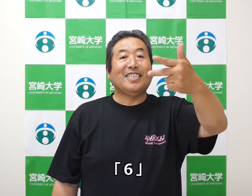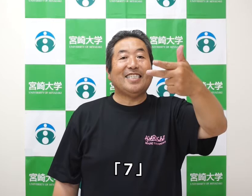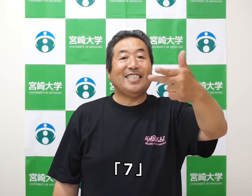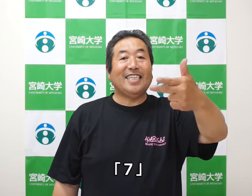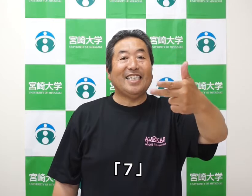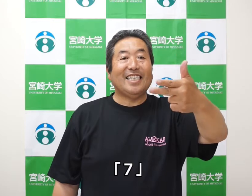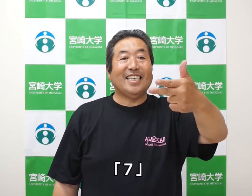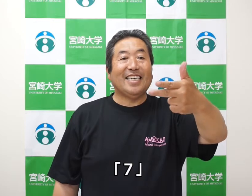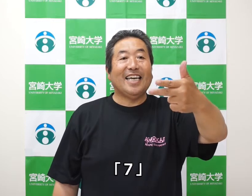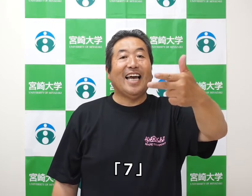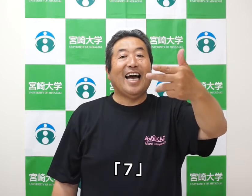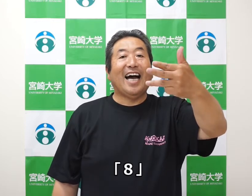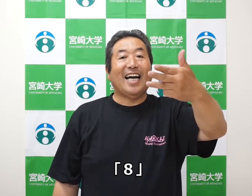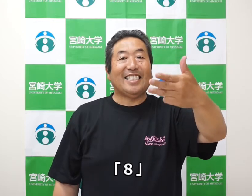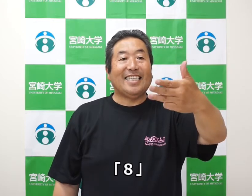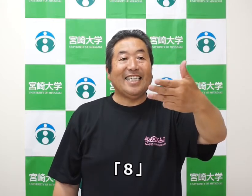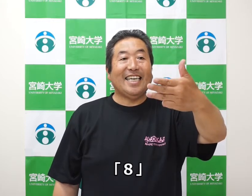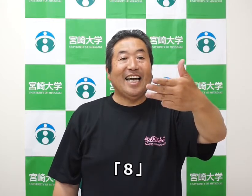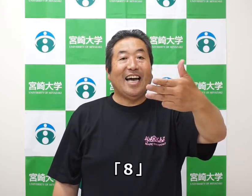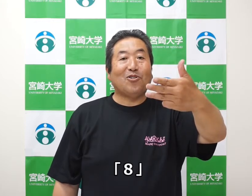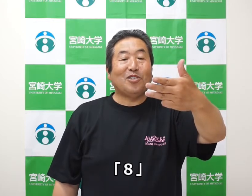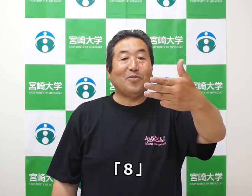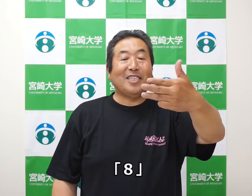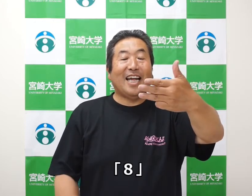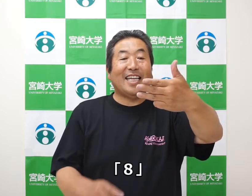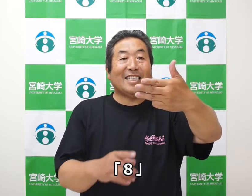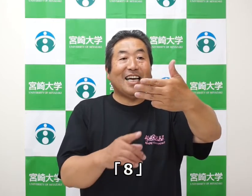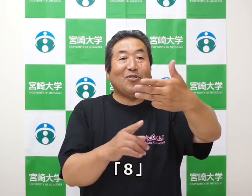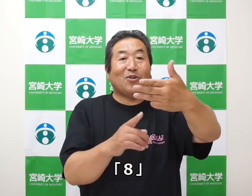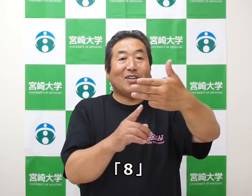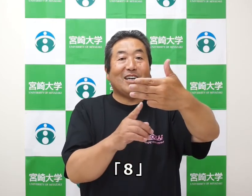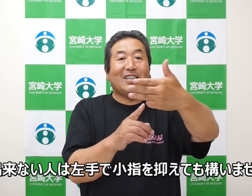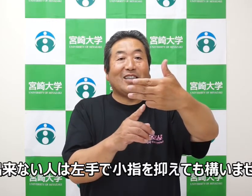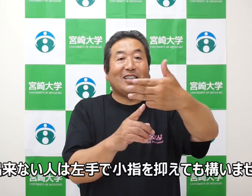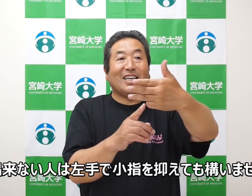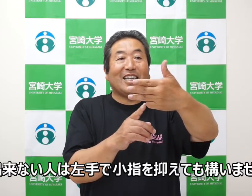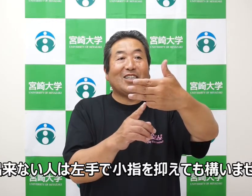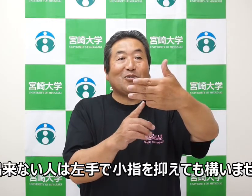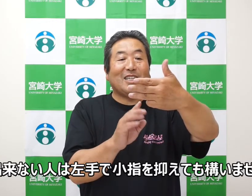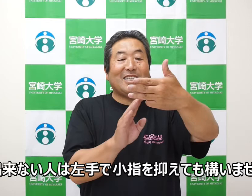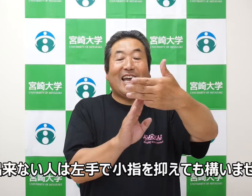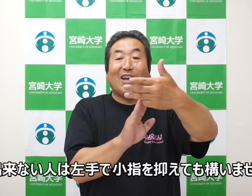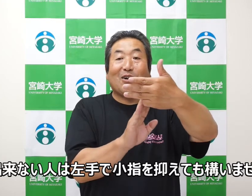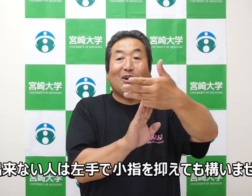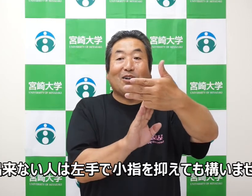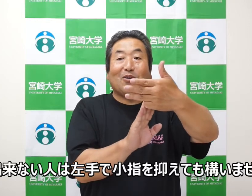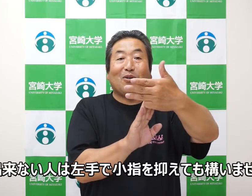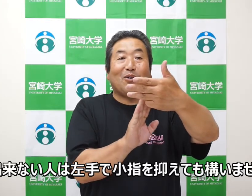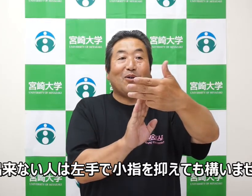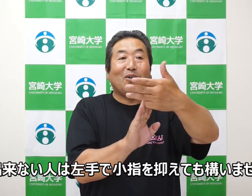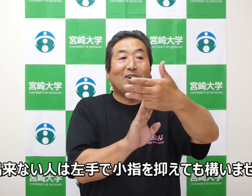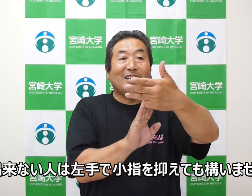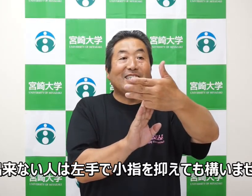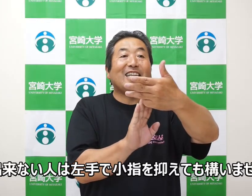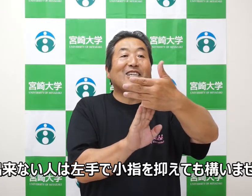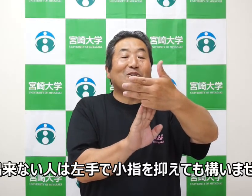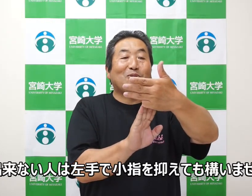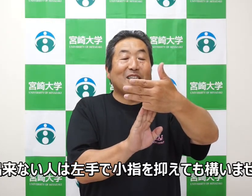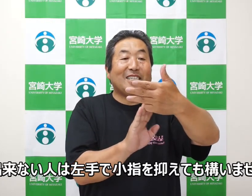7、8。どうしてもですね、8が できない人はですね、左手の方でですね、こう